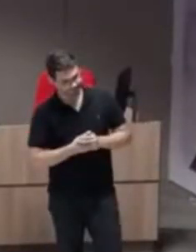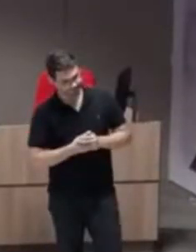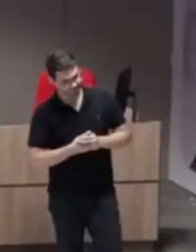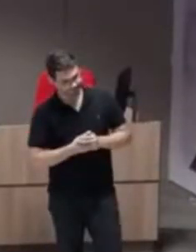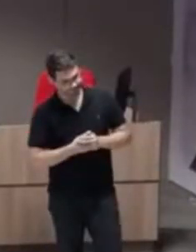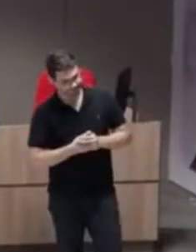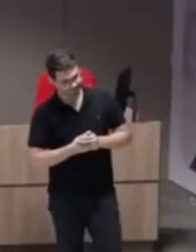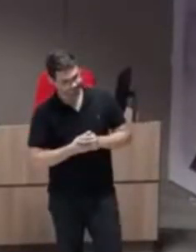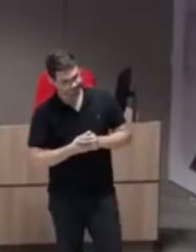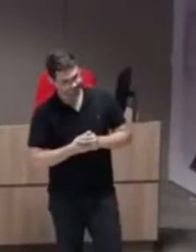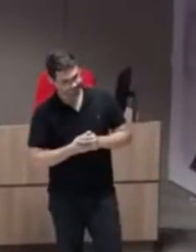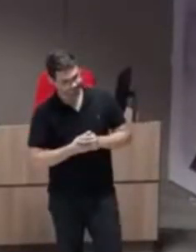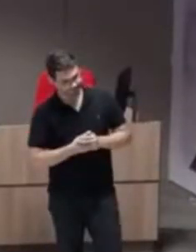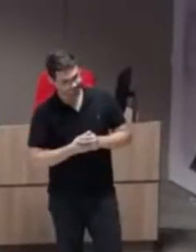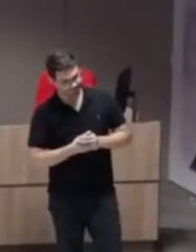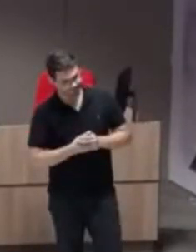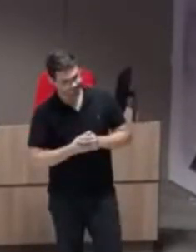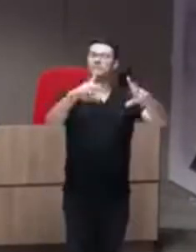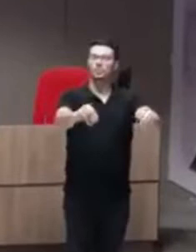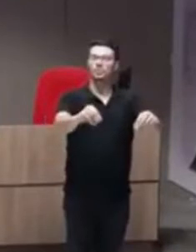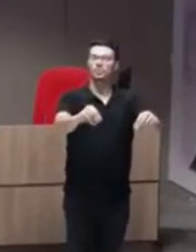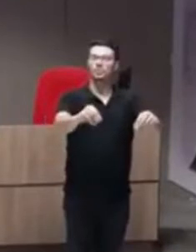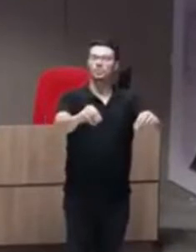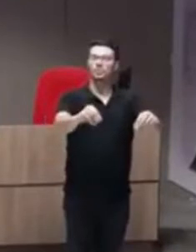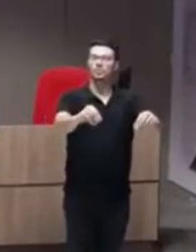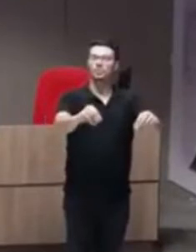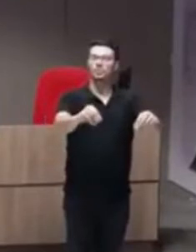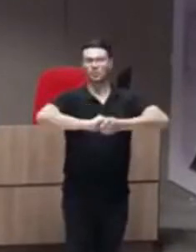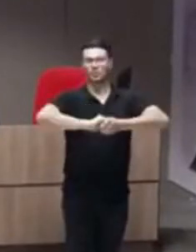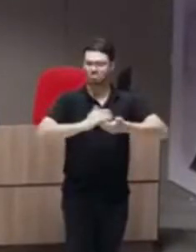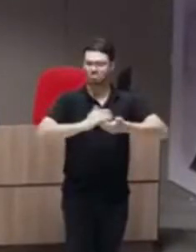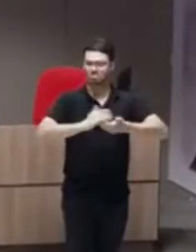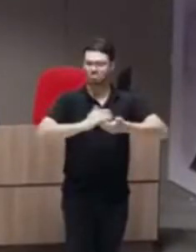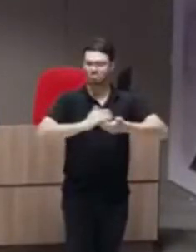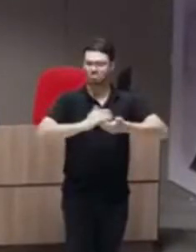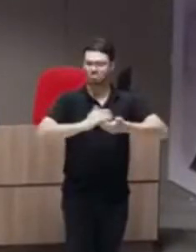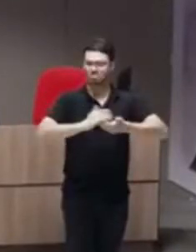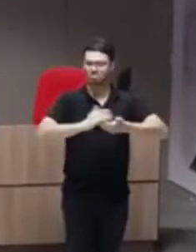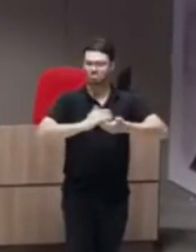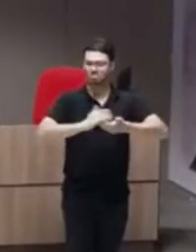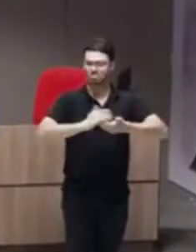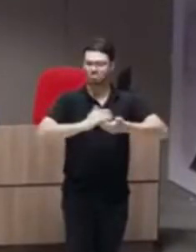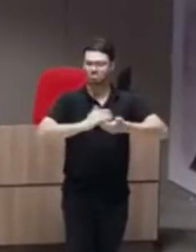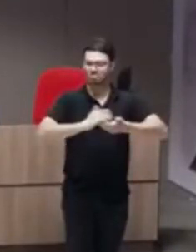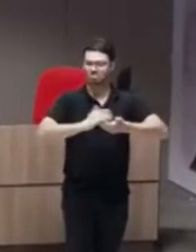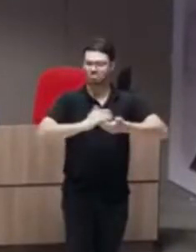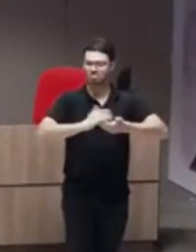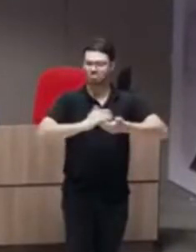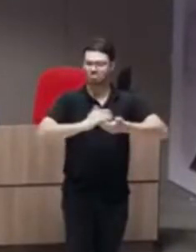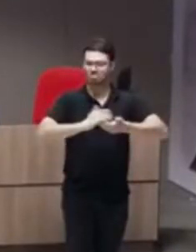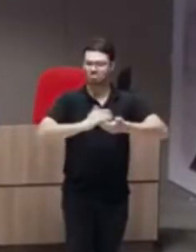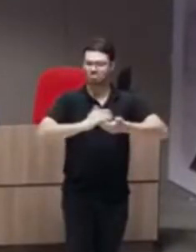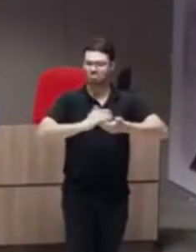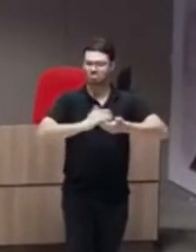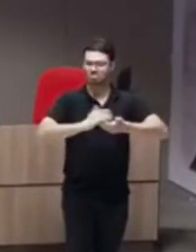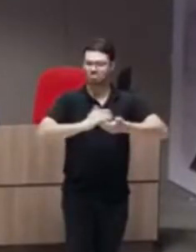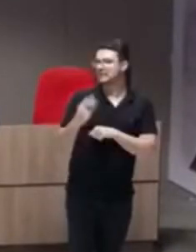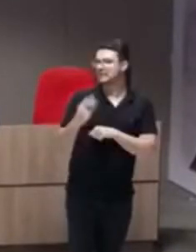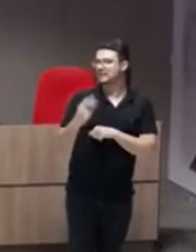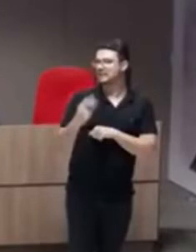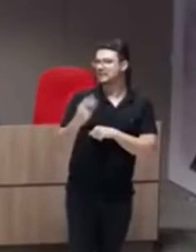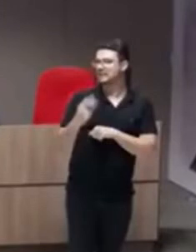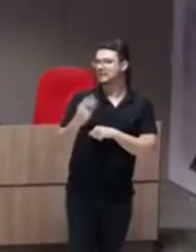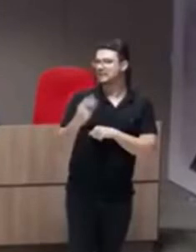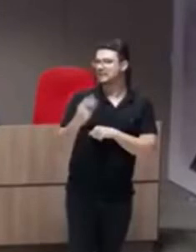Bom, boa tarde a todos e a todas. Cumprimentar a mesa aqui, na pessoa da doutora Ana Cristina. Dizer que para nós é um momento